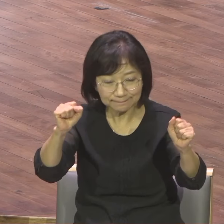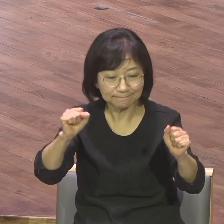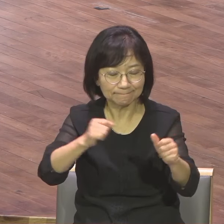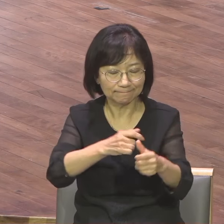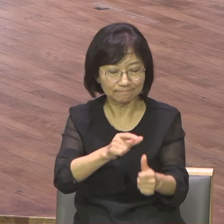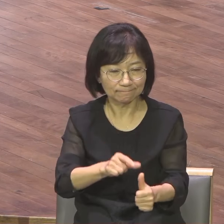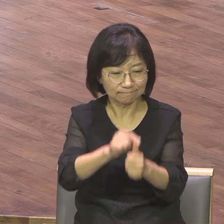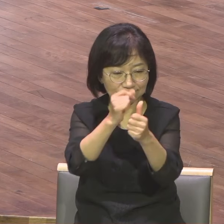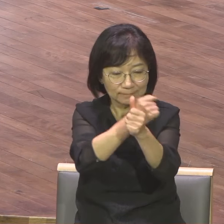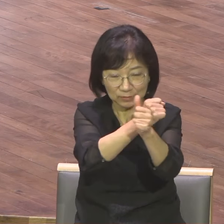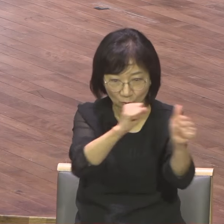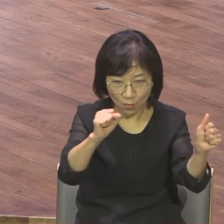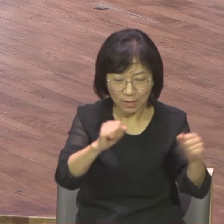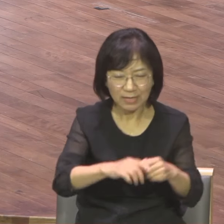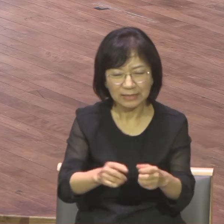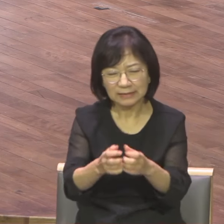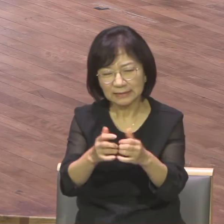이게